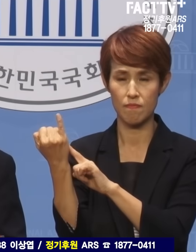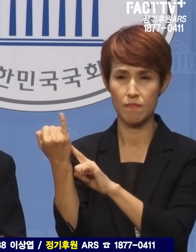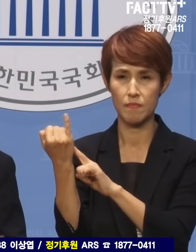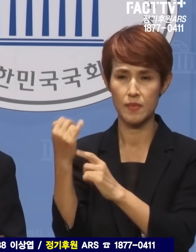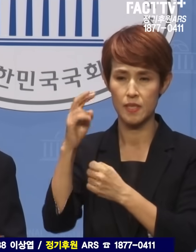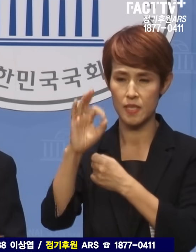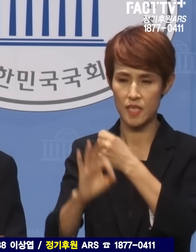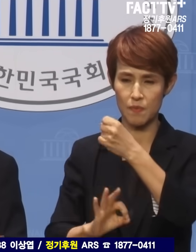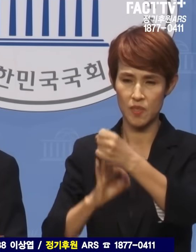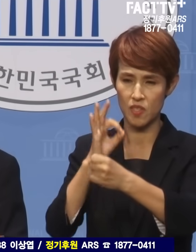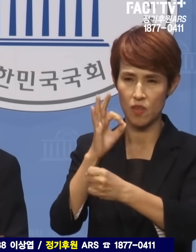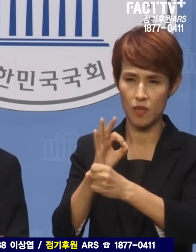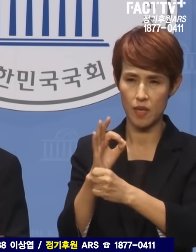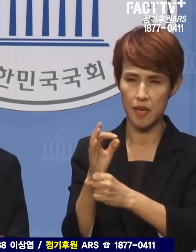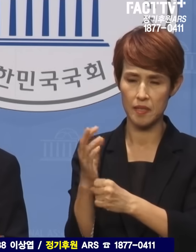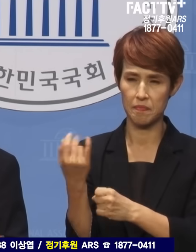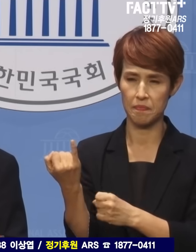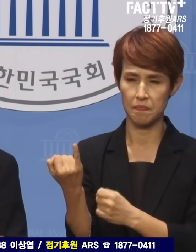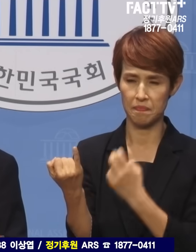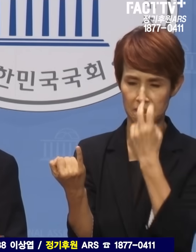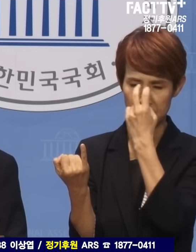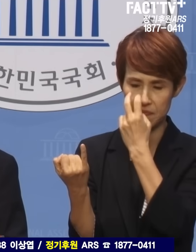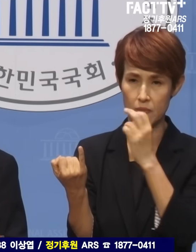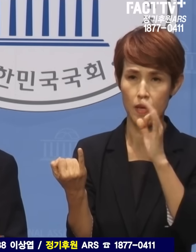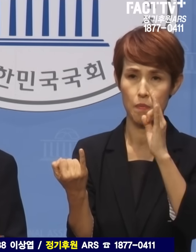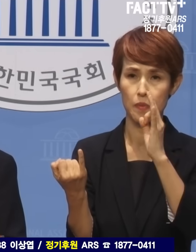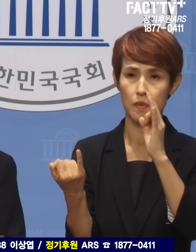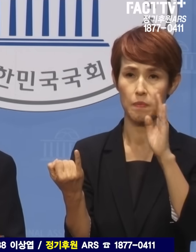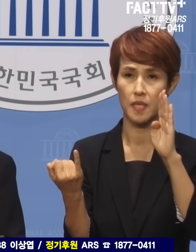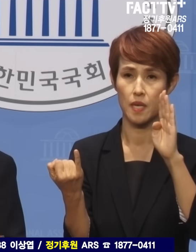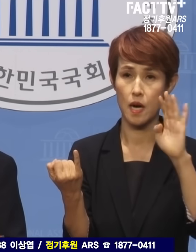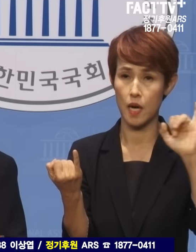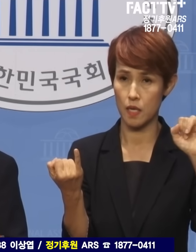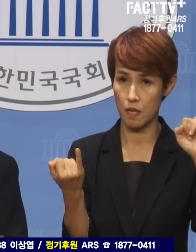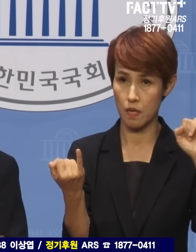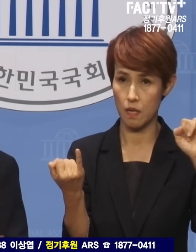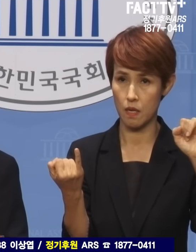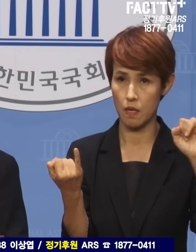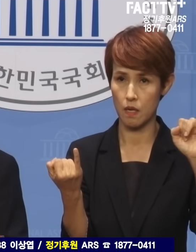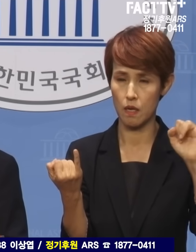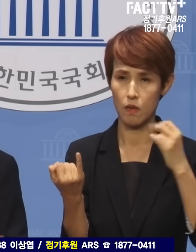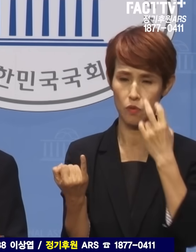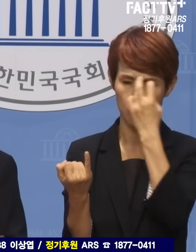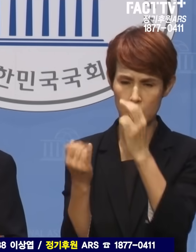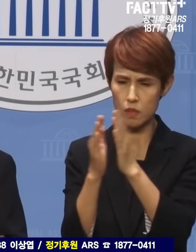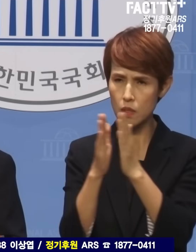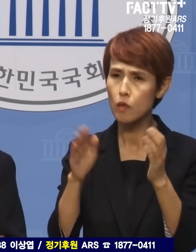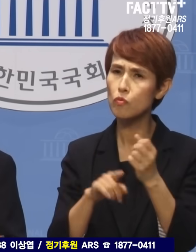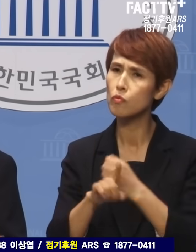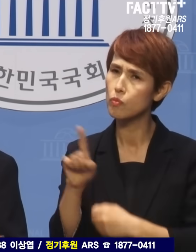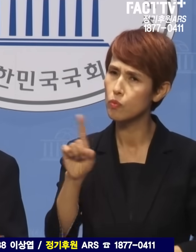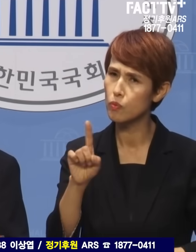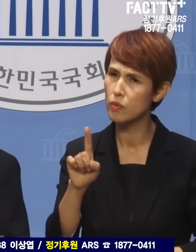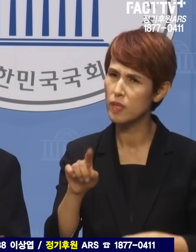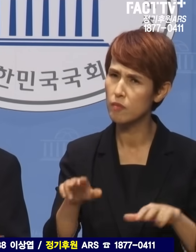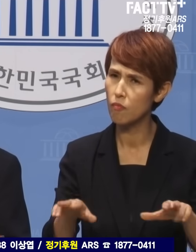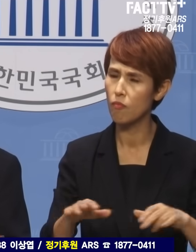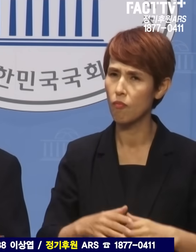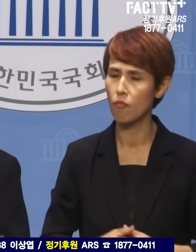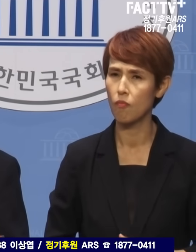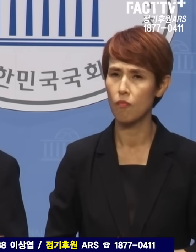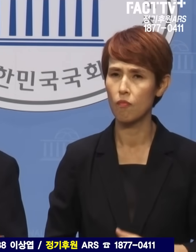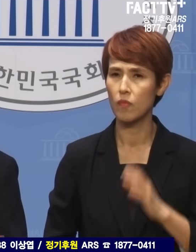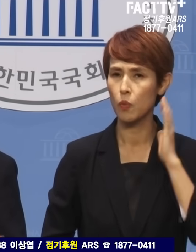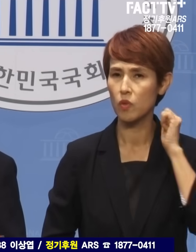감시하던 FBI 하필 이시점에 본격적으로 조사를 시작한 이유는 무엇일까요